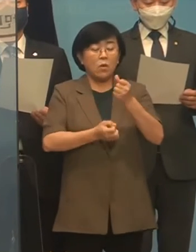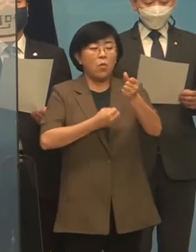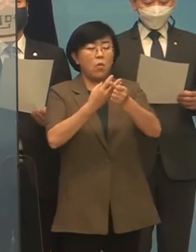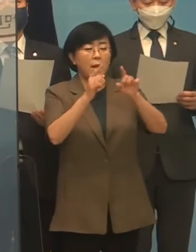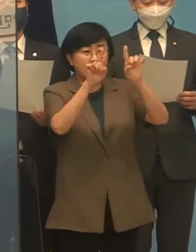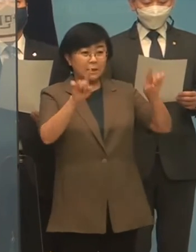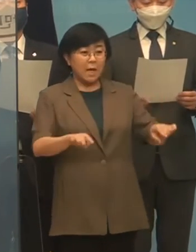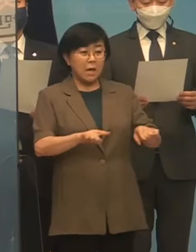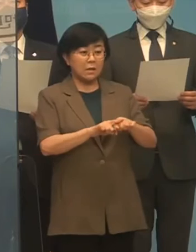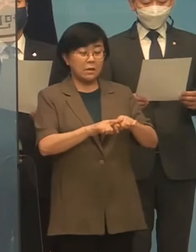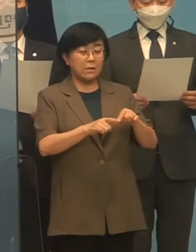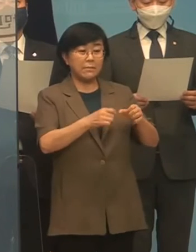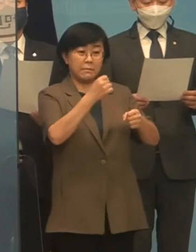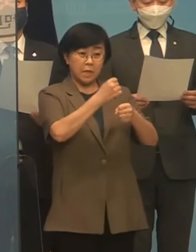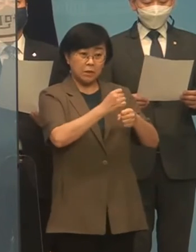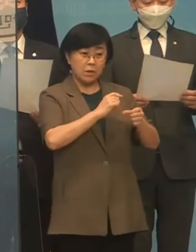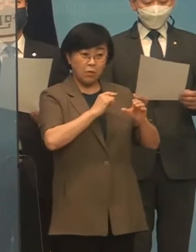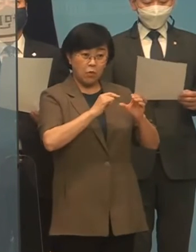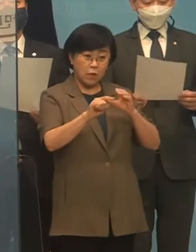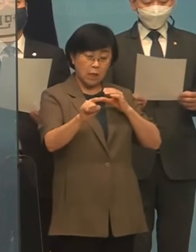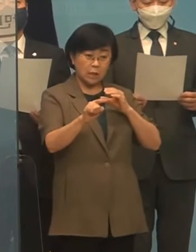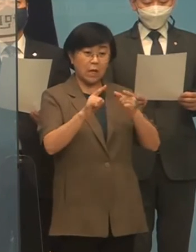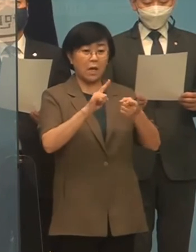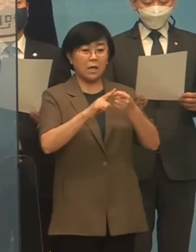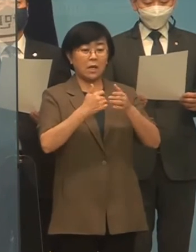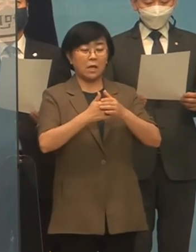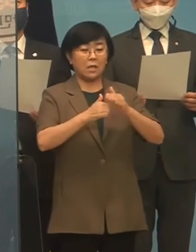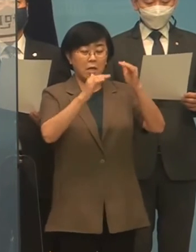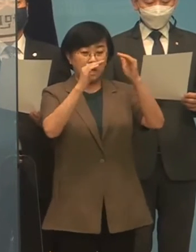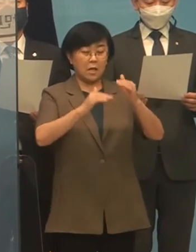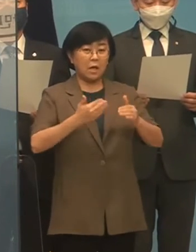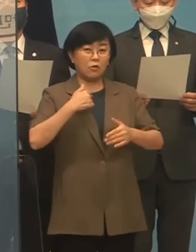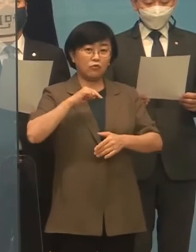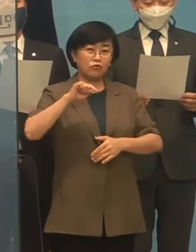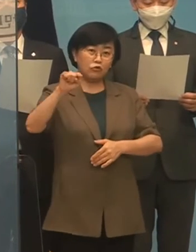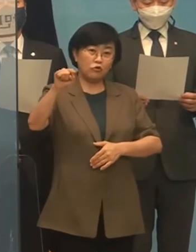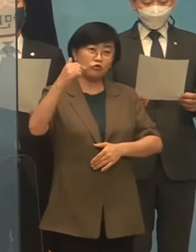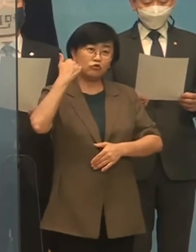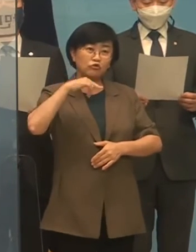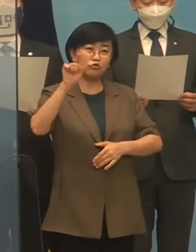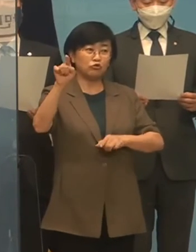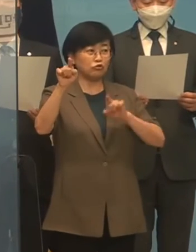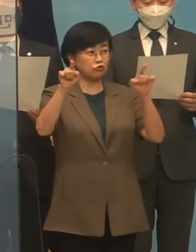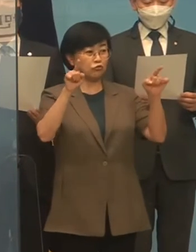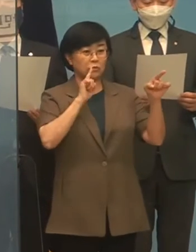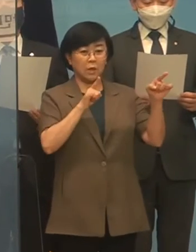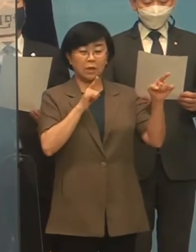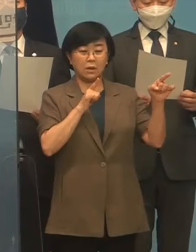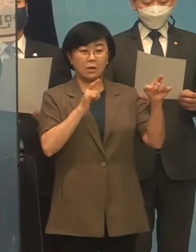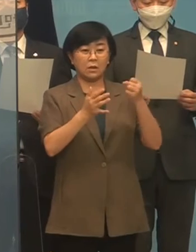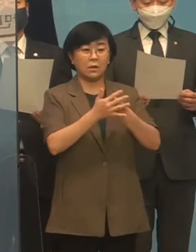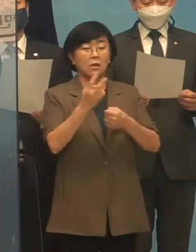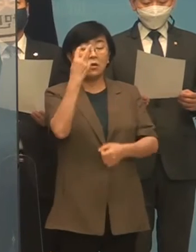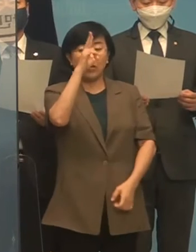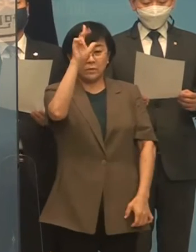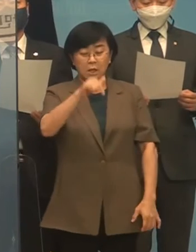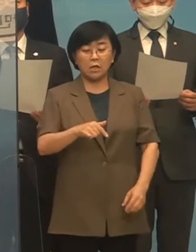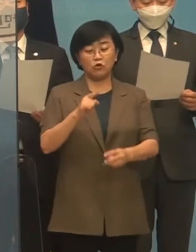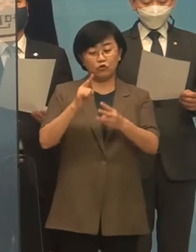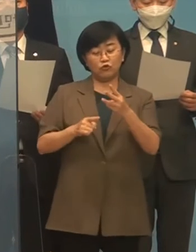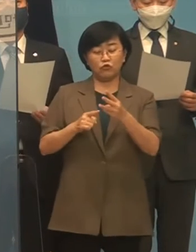고발장을 만들어 보내겠다는 우리는 누구고 얘기해 놓겠다는 대검 관계자는 누구입니까? 검찰총장